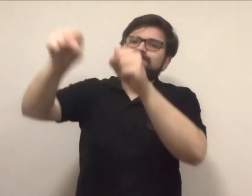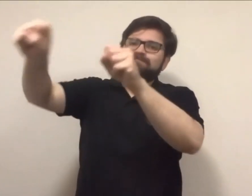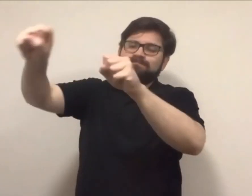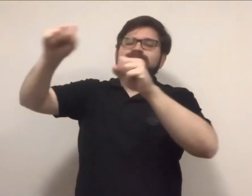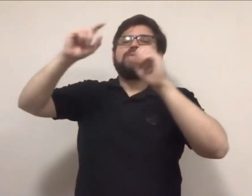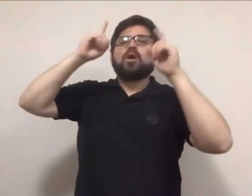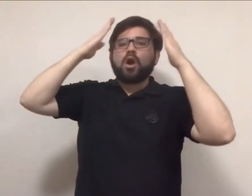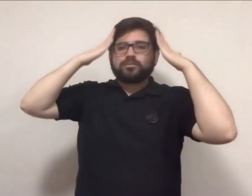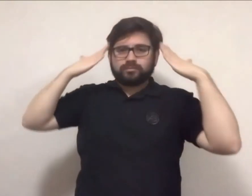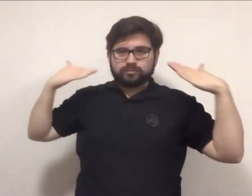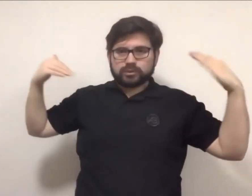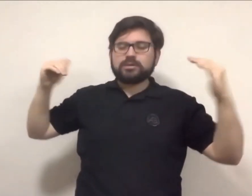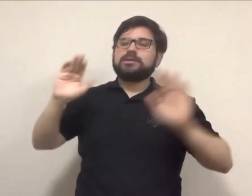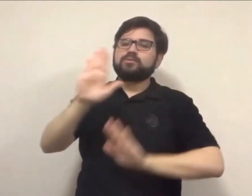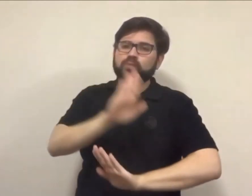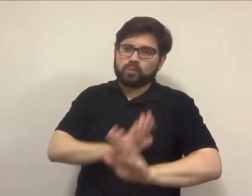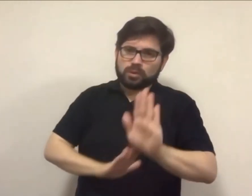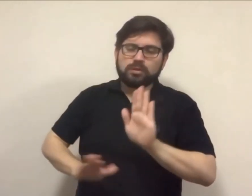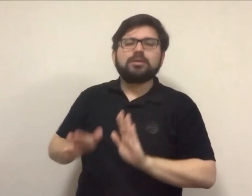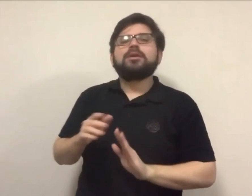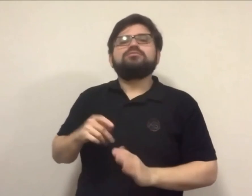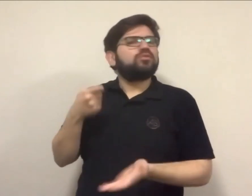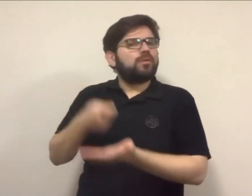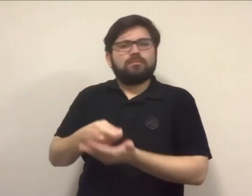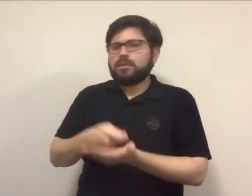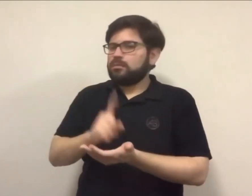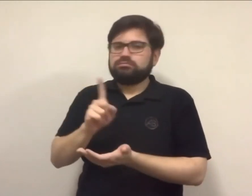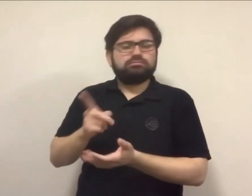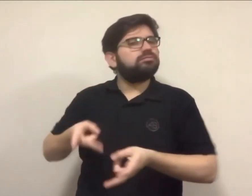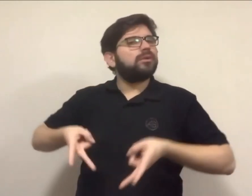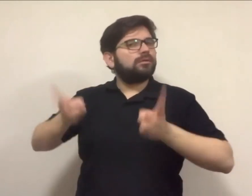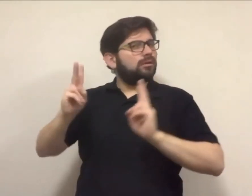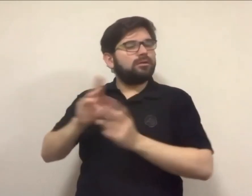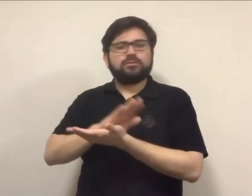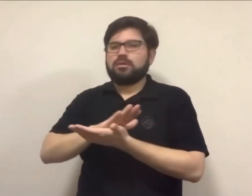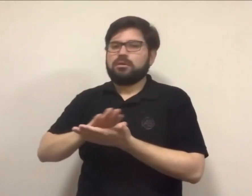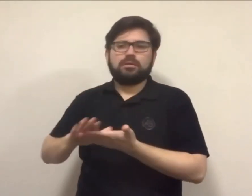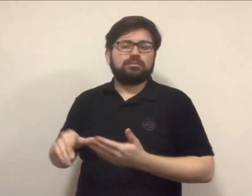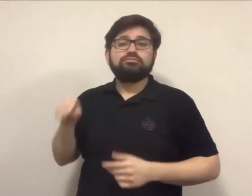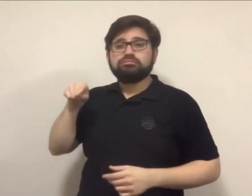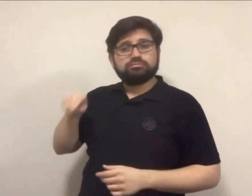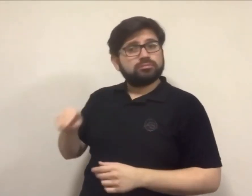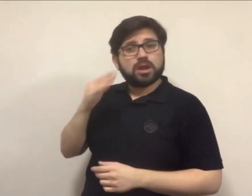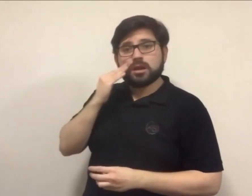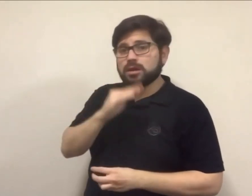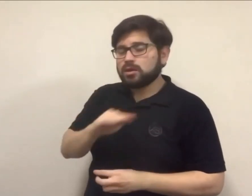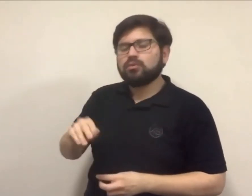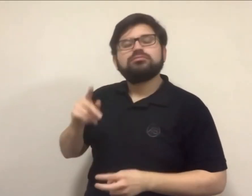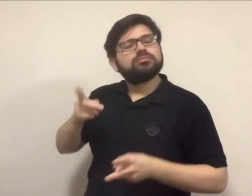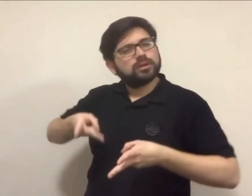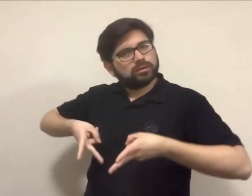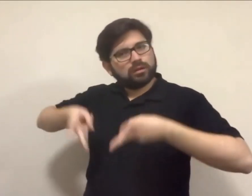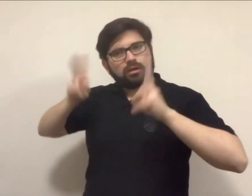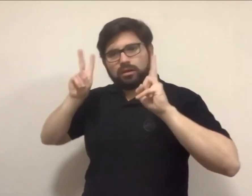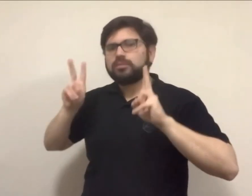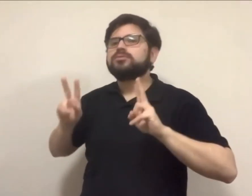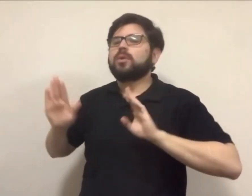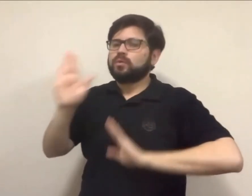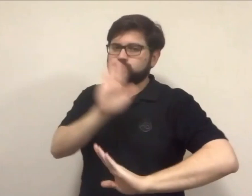Si por ejemplo sufres un accidente y te caes, también te llevan al hospital y reciben los cuidados. No tienes